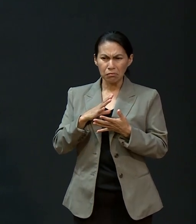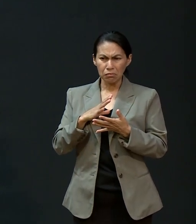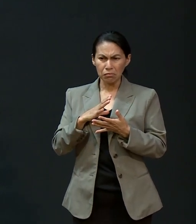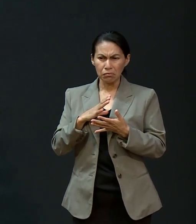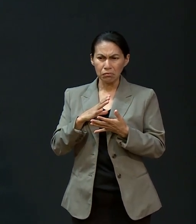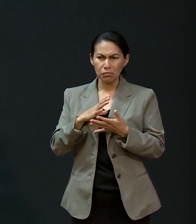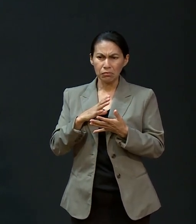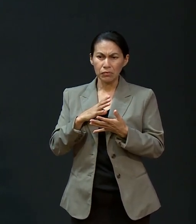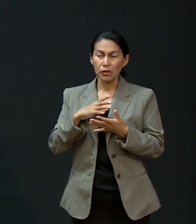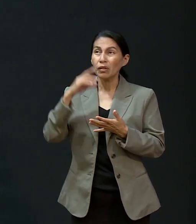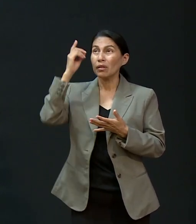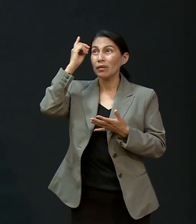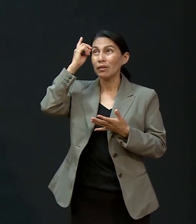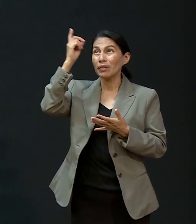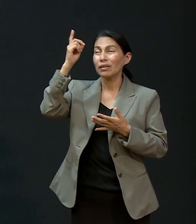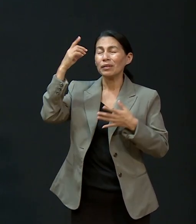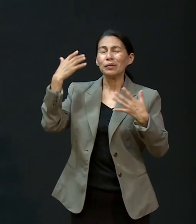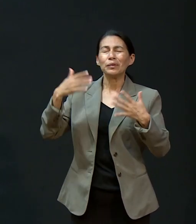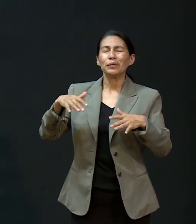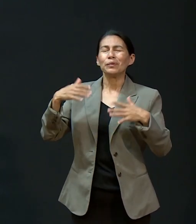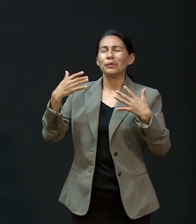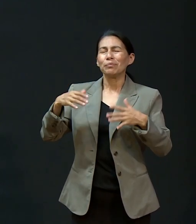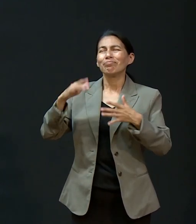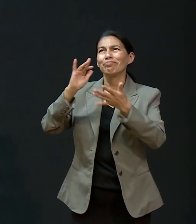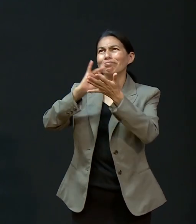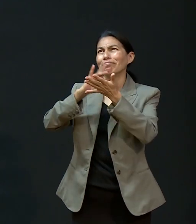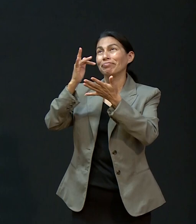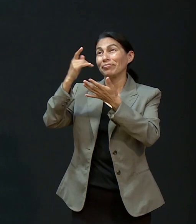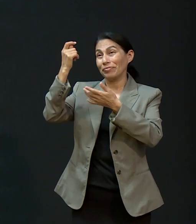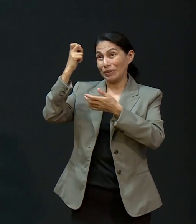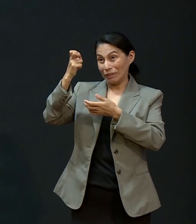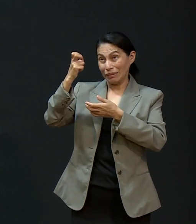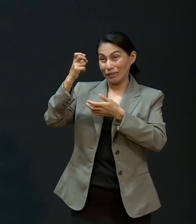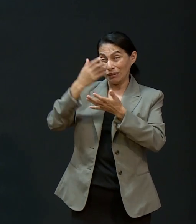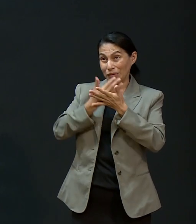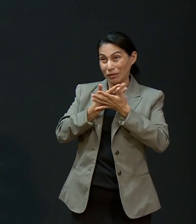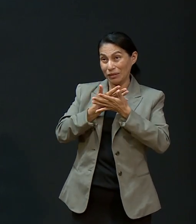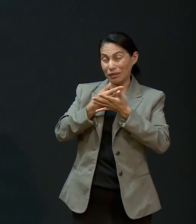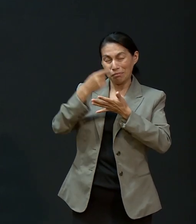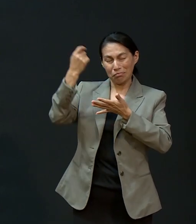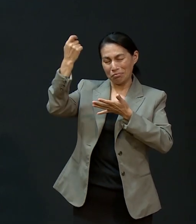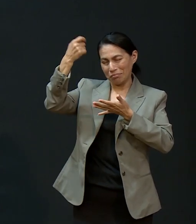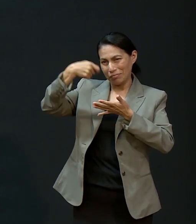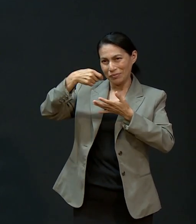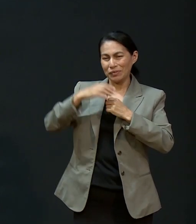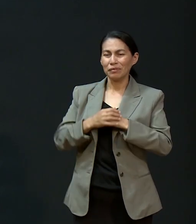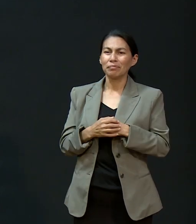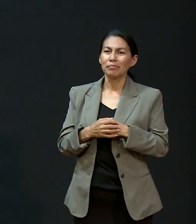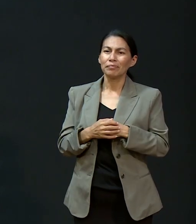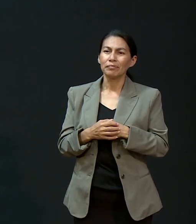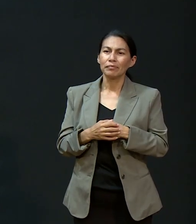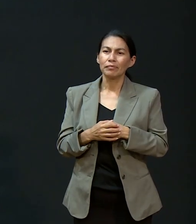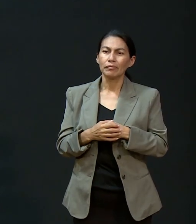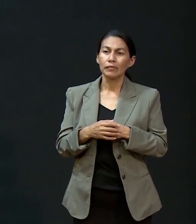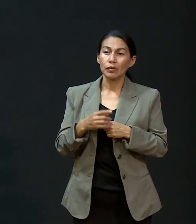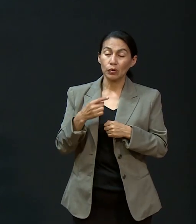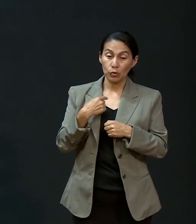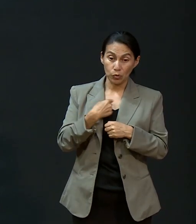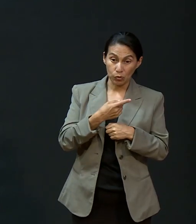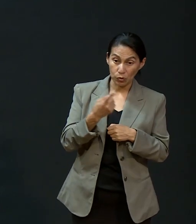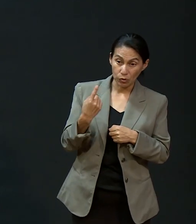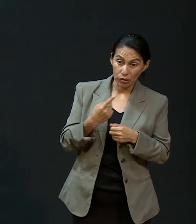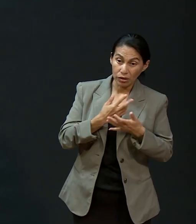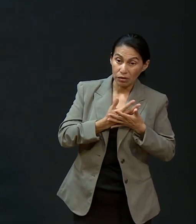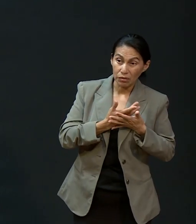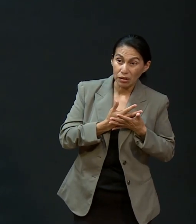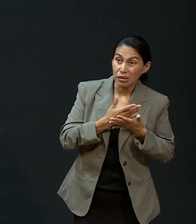Y creo yo que esa es una bendición de lo más grande. Porque si no estuviera esa esperanza, creo que